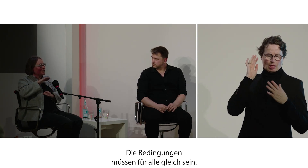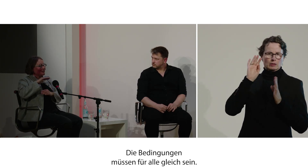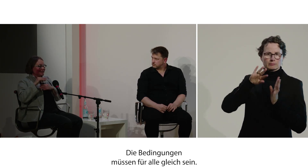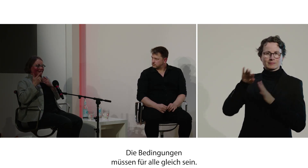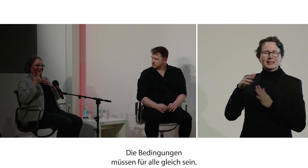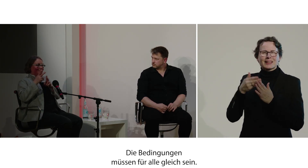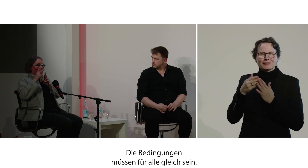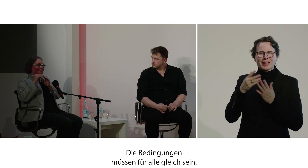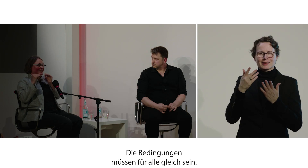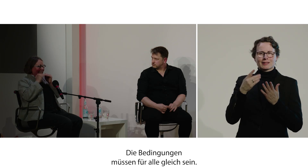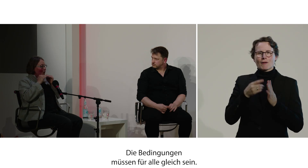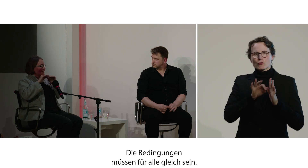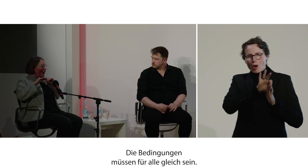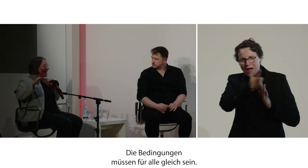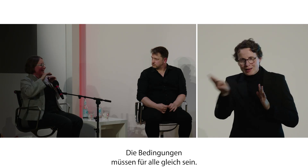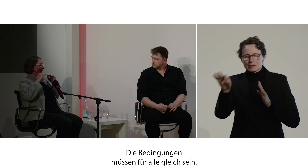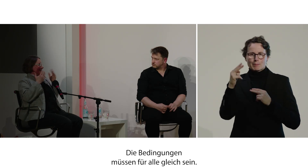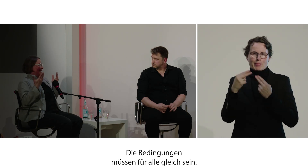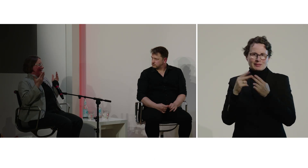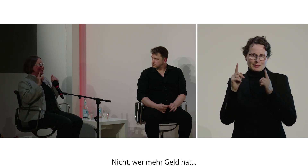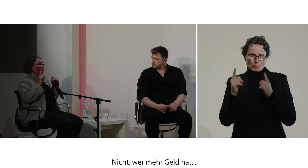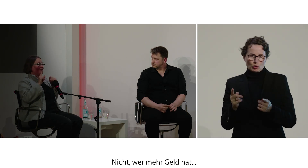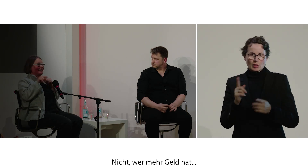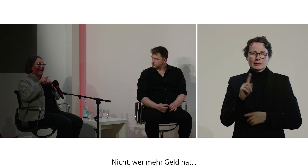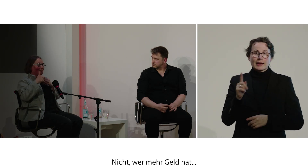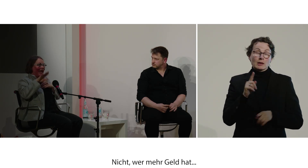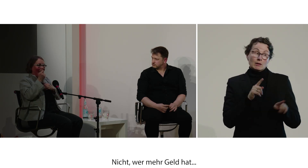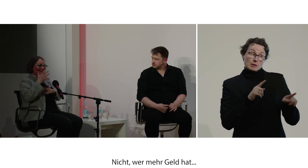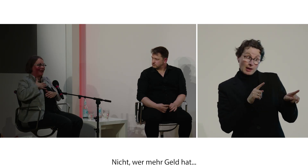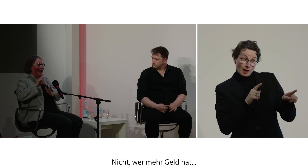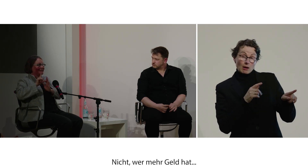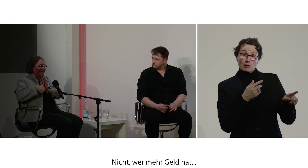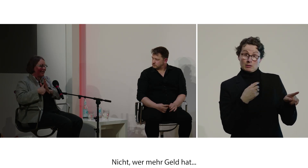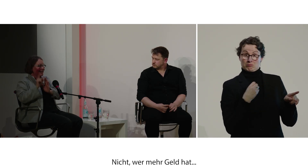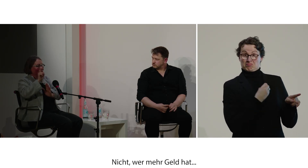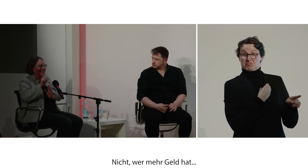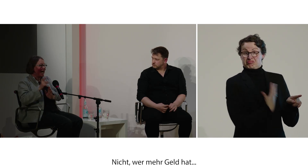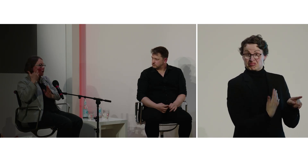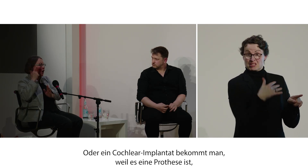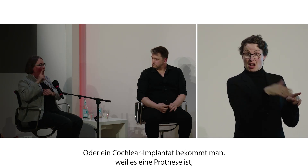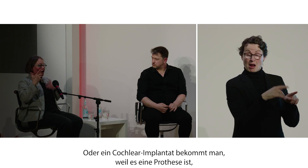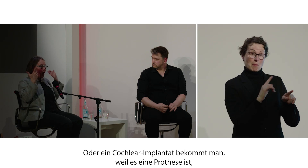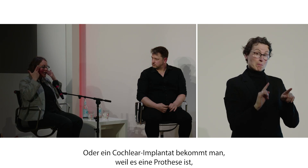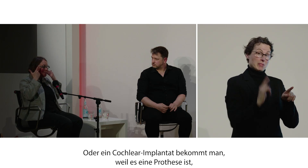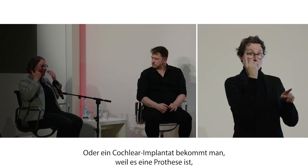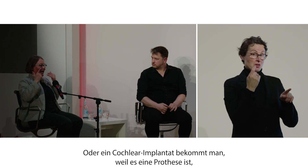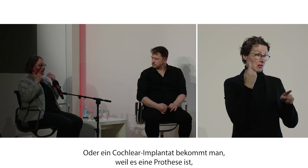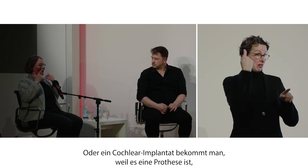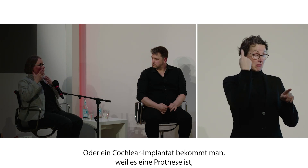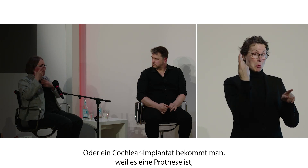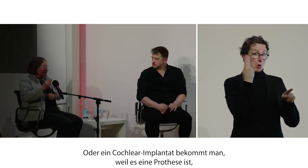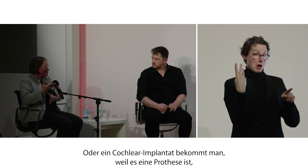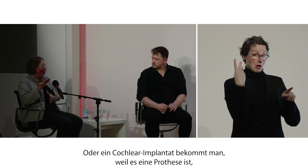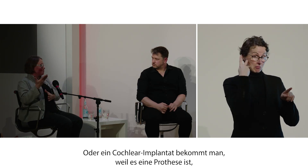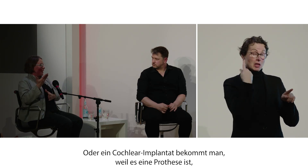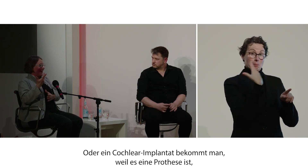müssen die Bedingungen für alle gleich sein. Nicht nur, weil der mehr Geld hat, kann sich das leisten mit Digital- oder Kochleimplantat.